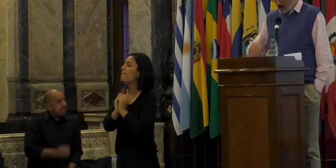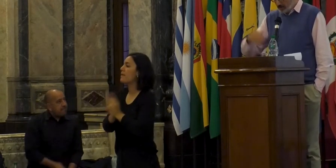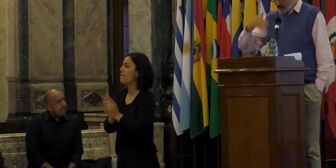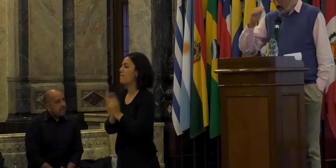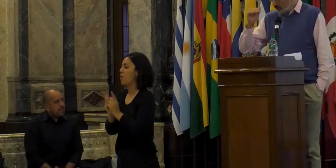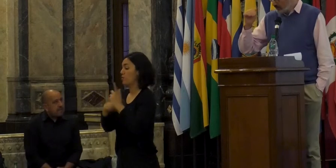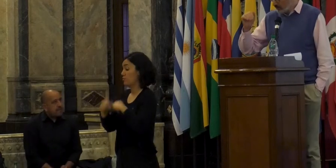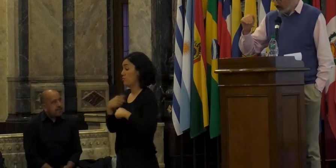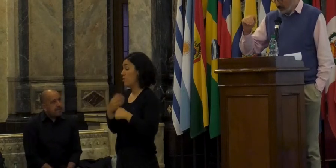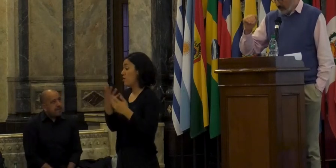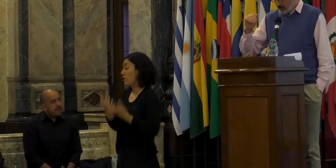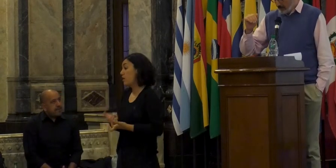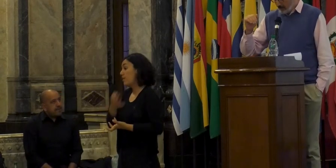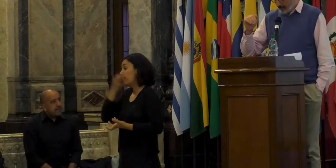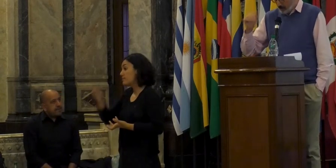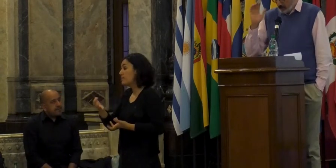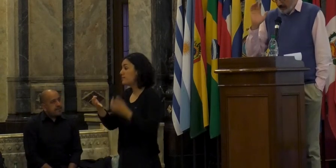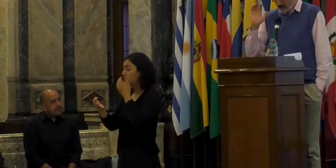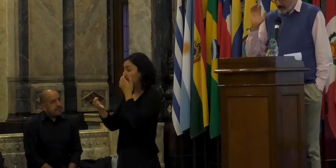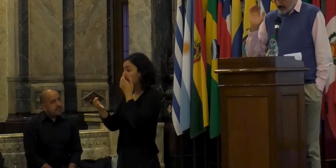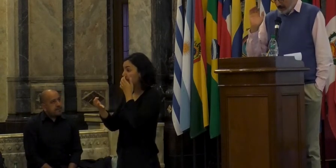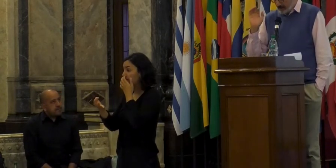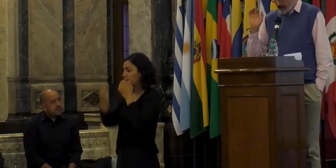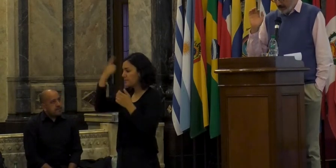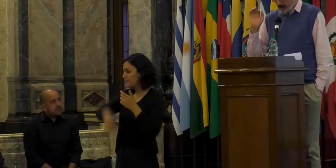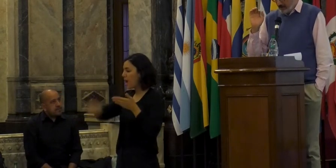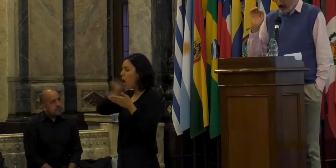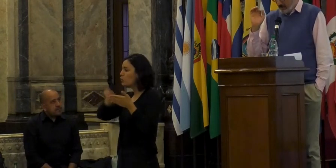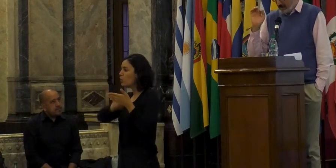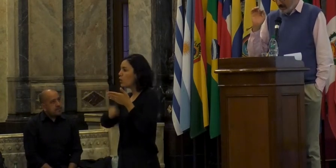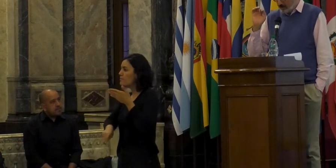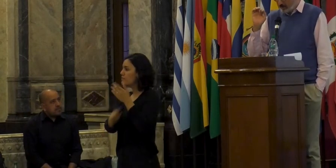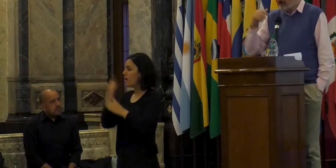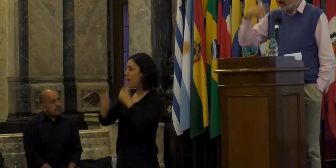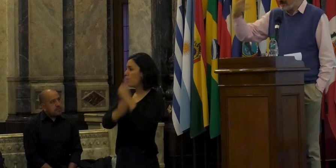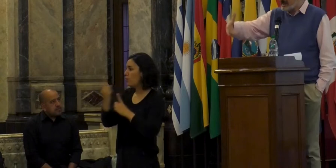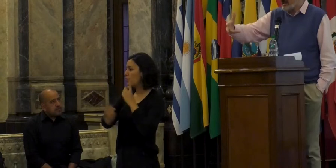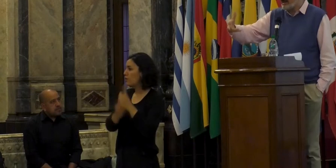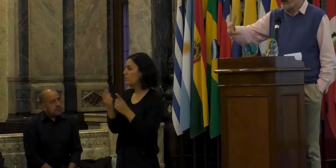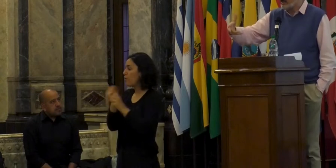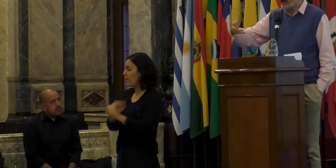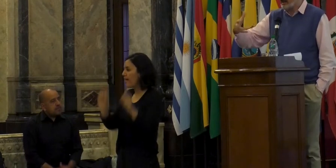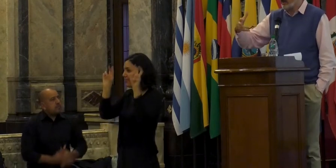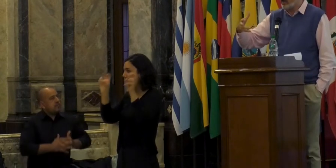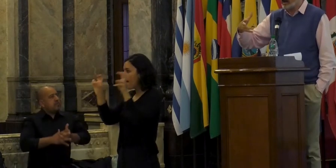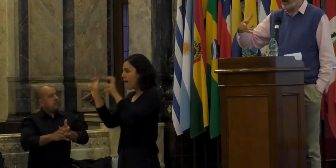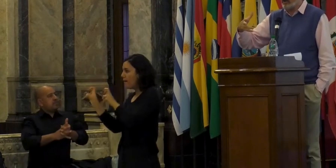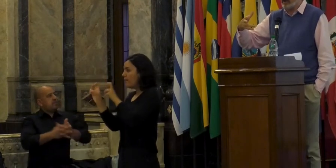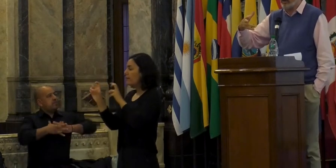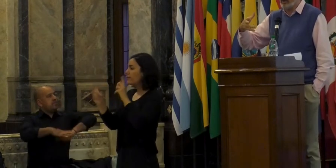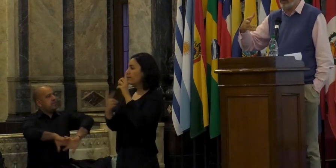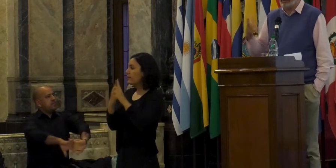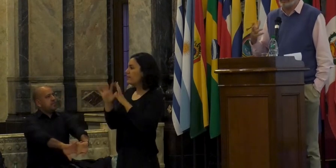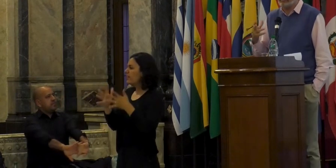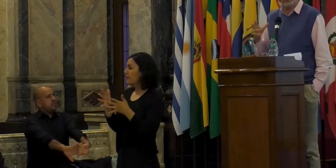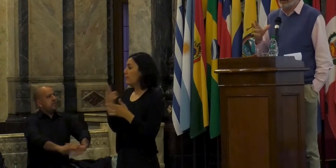os aporto algunos de los autores que permiten de pronto tematizar qué es lo que ocurre ahí. Por